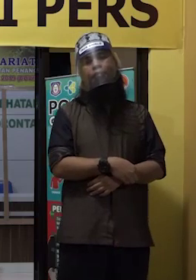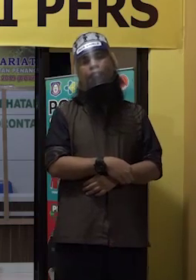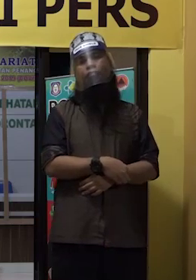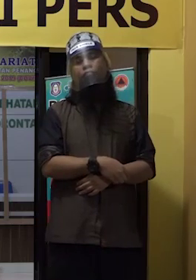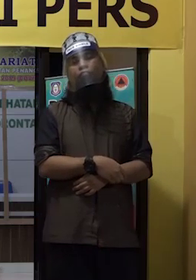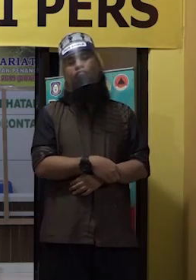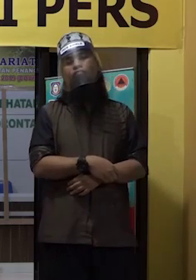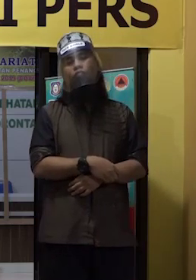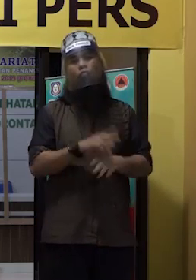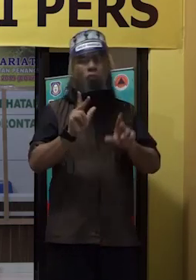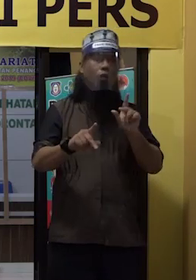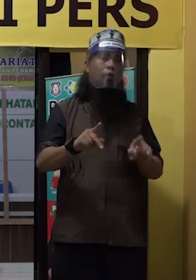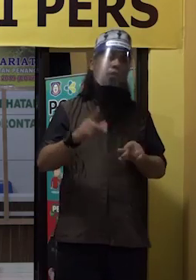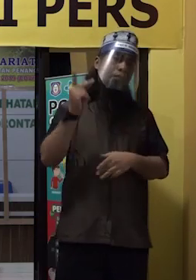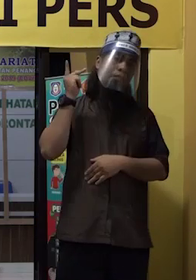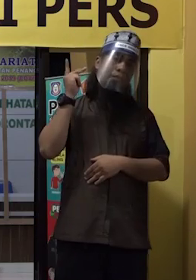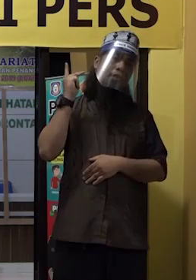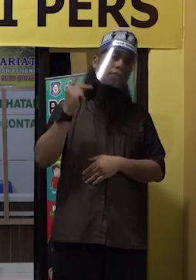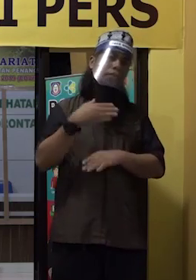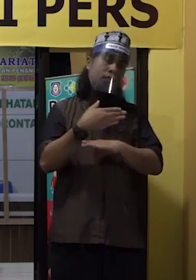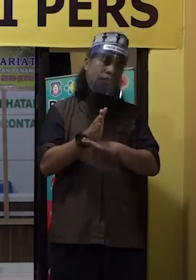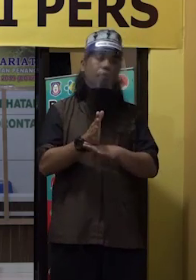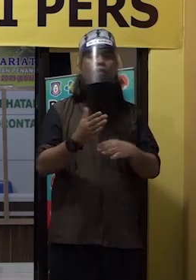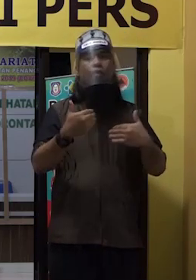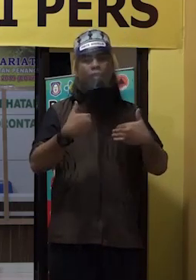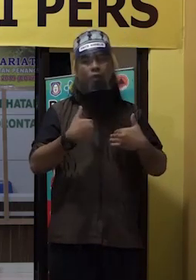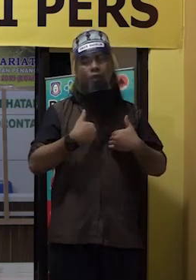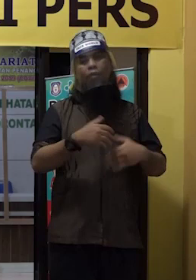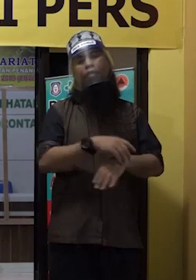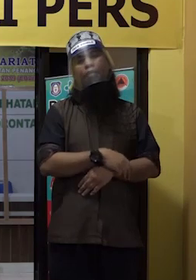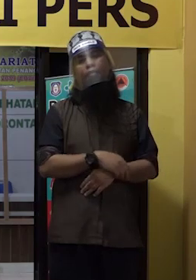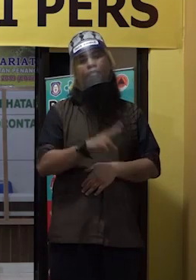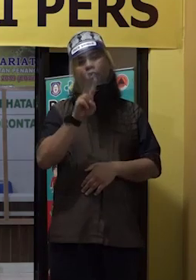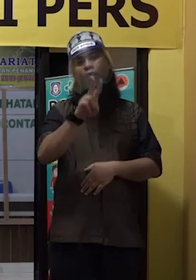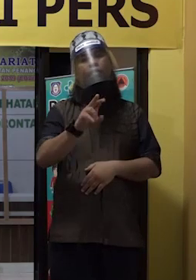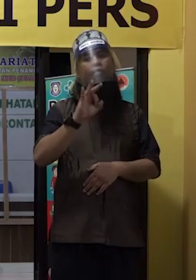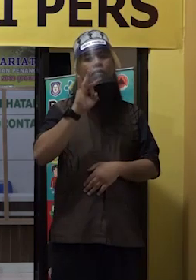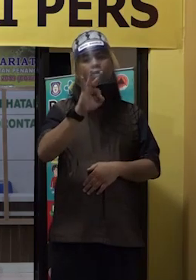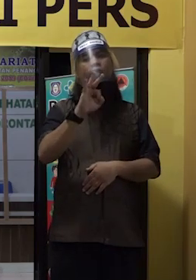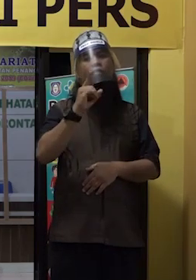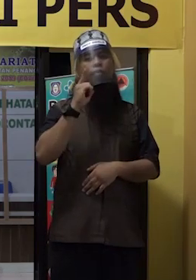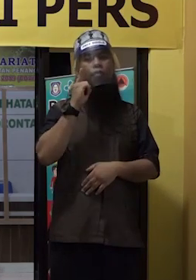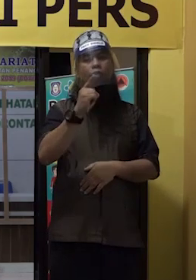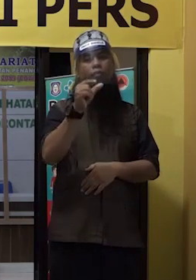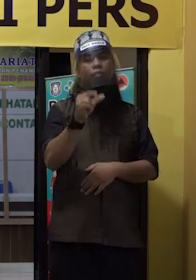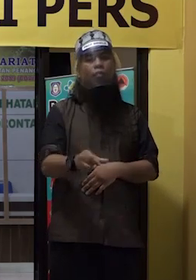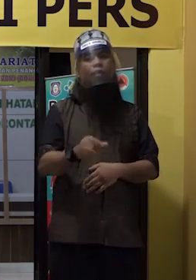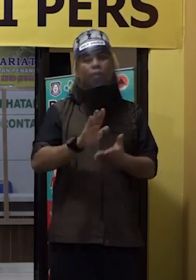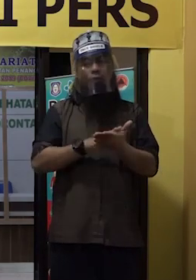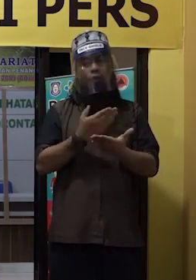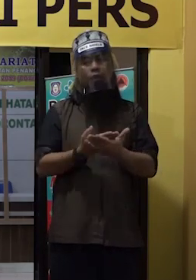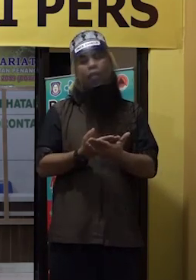Kalau kemarin kita yang terkonfirmasi sudah kumulatifnya 231, maka malam